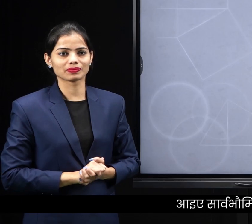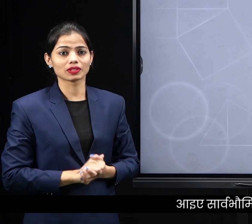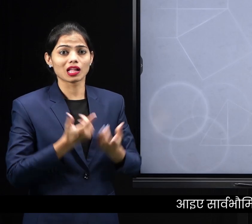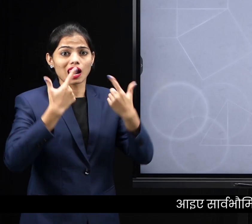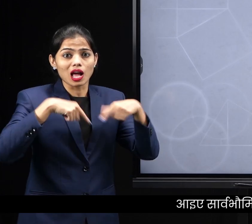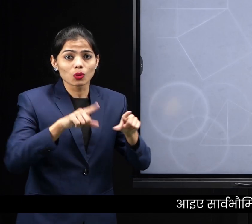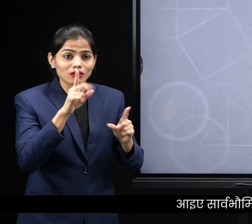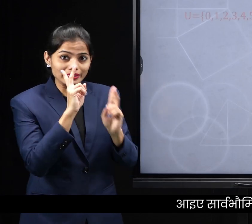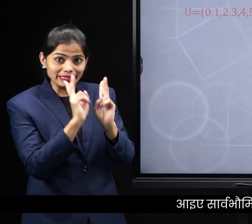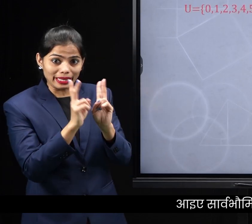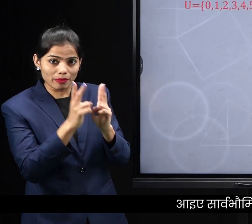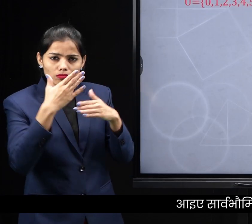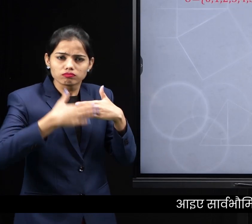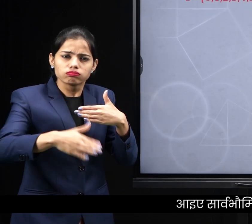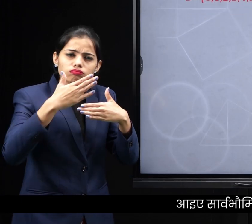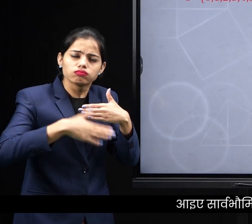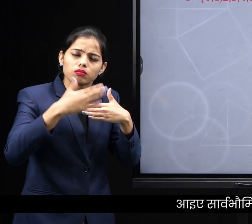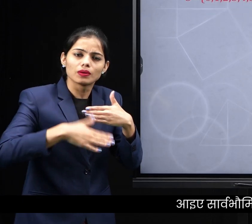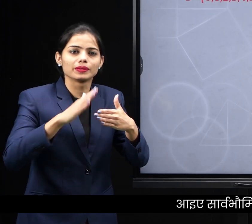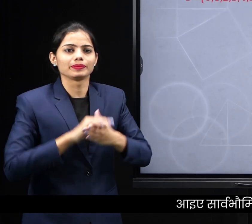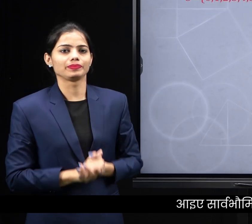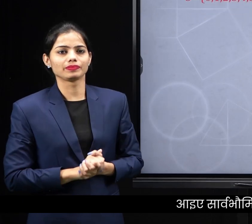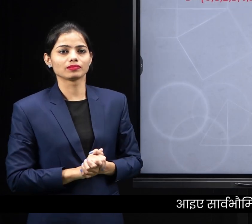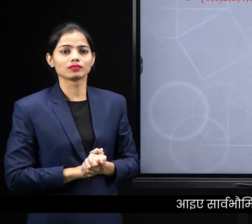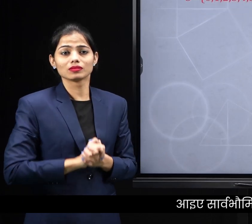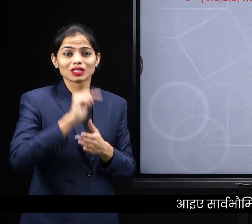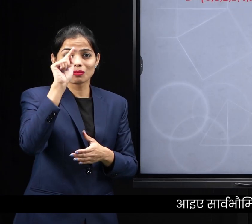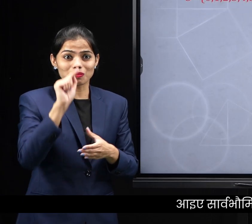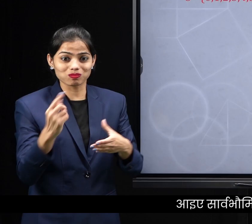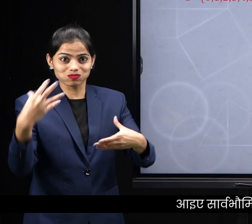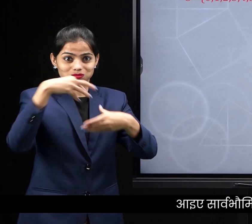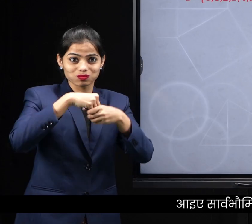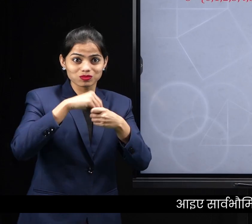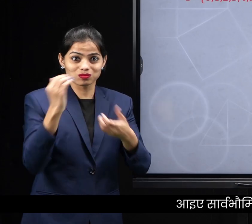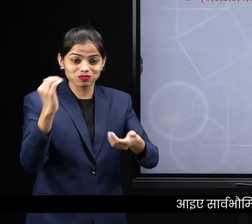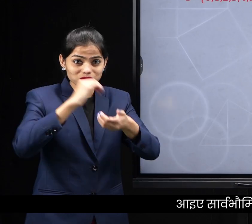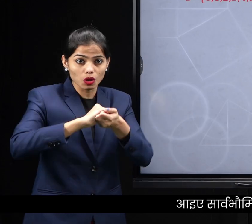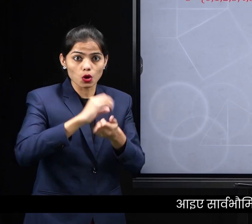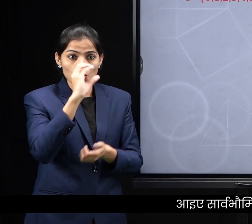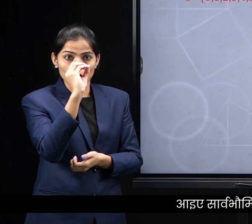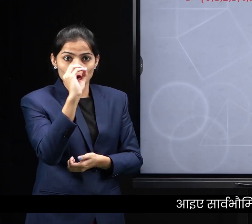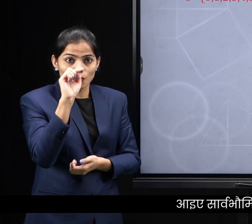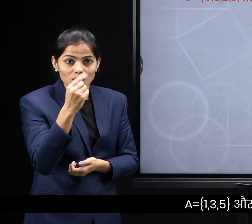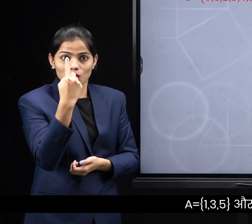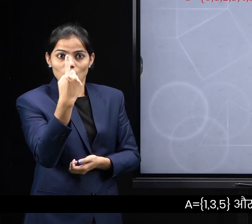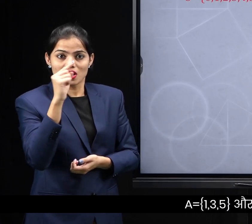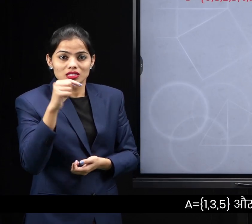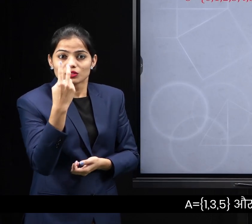आइए सार्वभौमिक समुच्चय U is equals to 0, 1, 2, 3, 4, 5, 6,